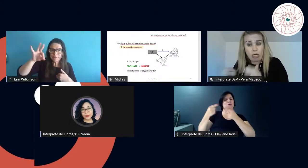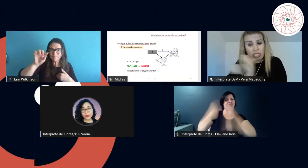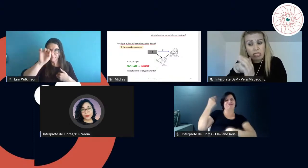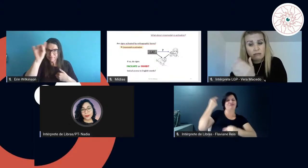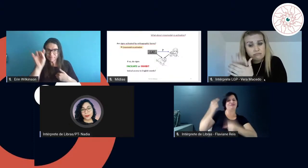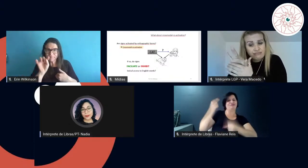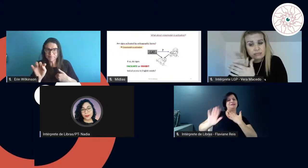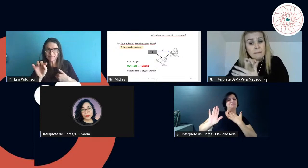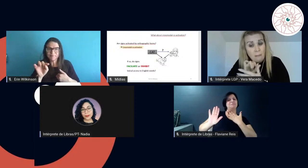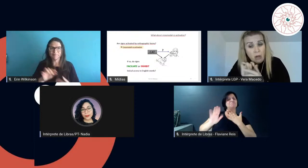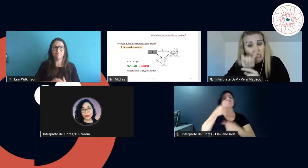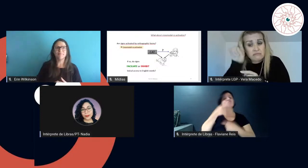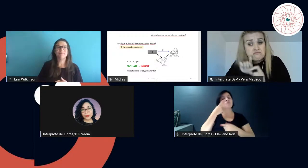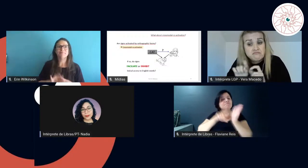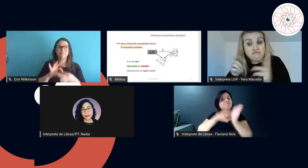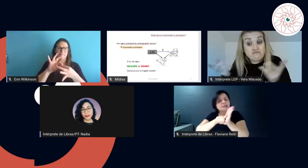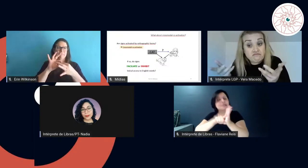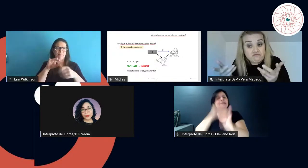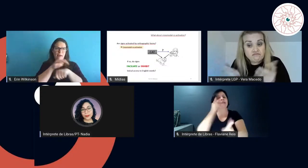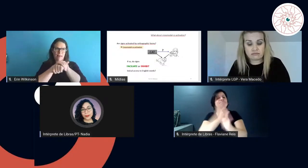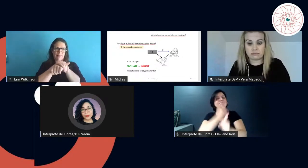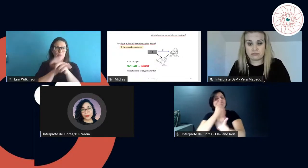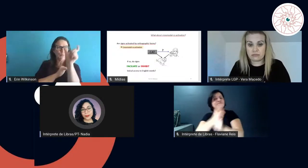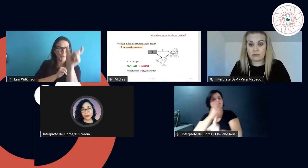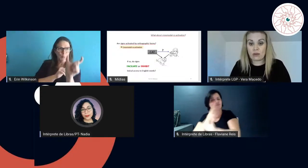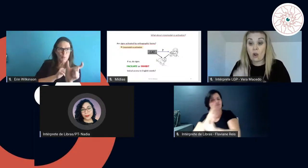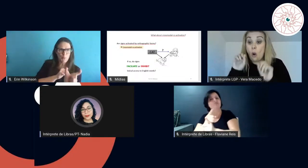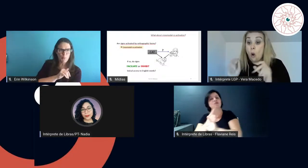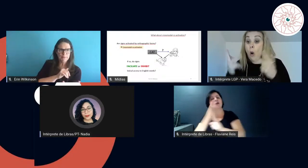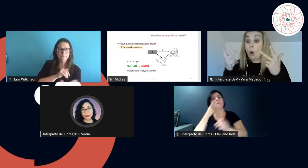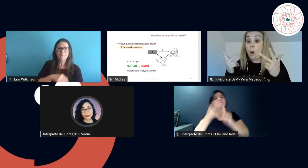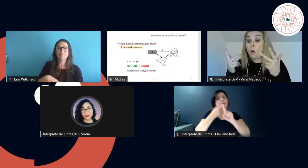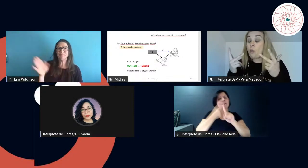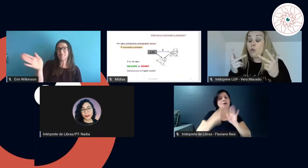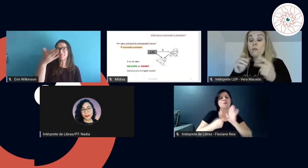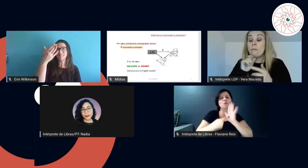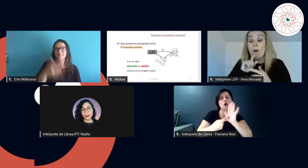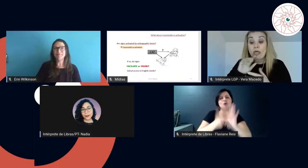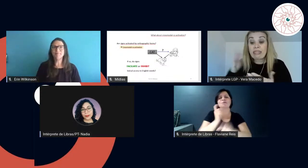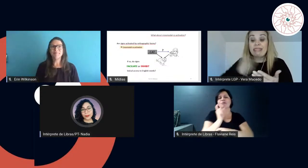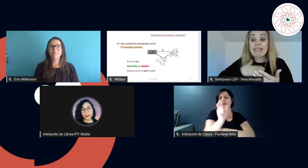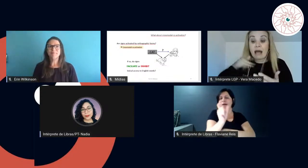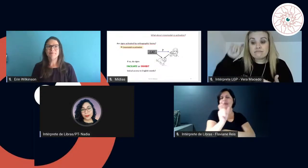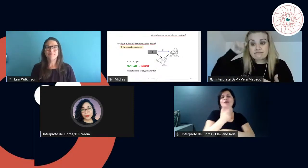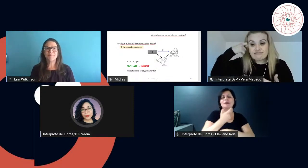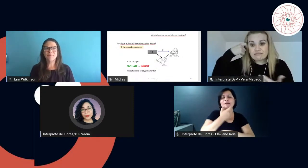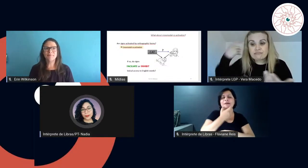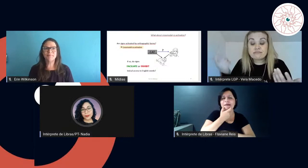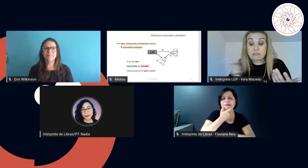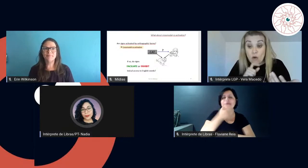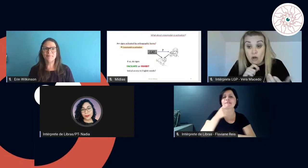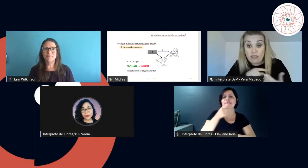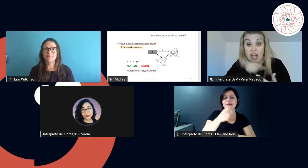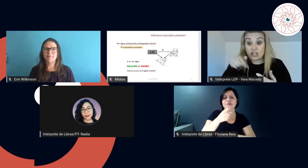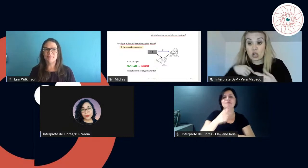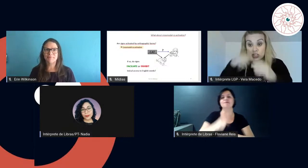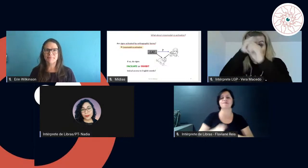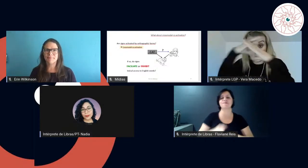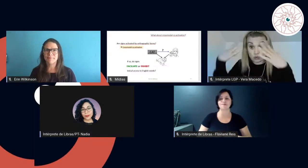ASL para o caso desta pesquisa? Ou traz algum prejuízo? Bem, as nossas